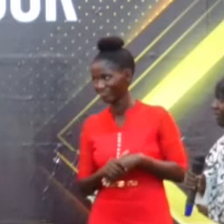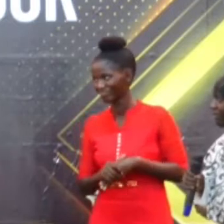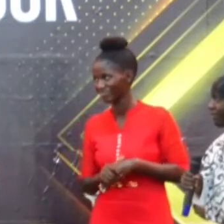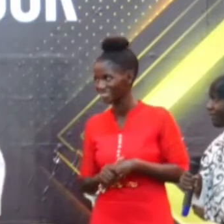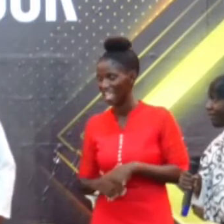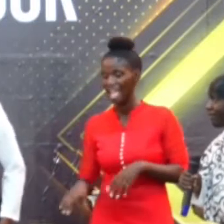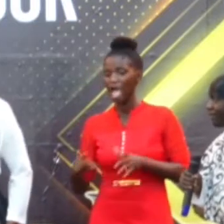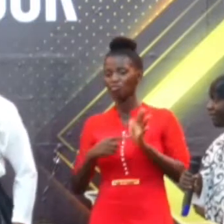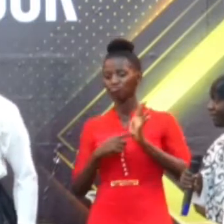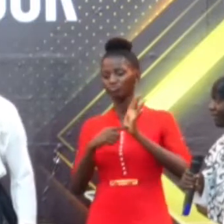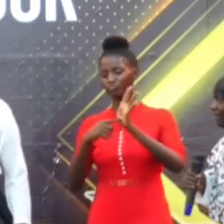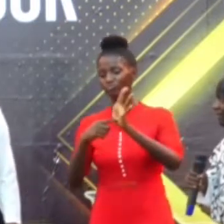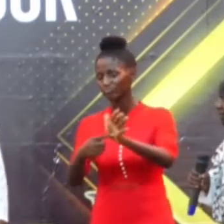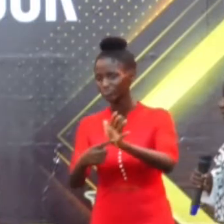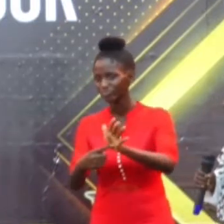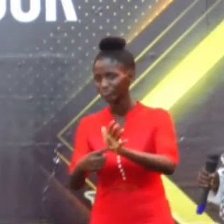mbalage